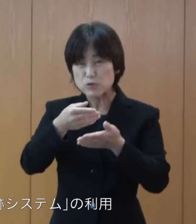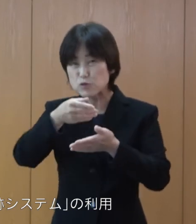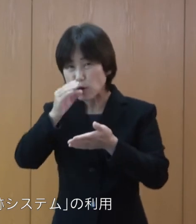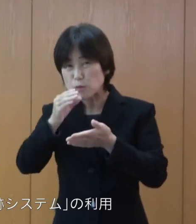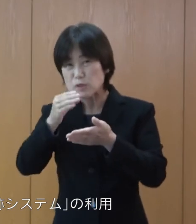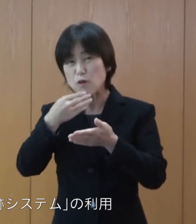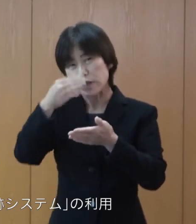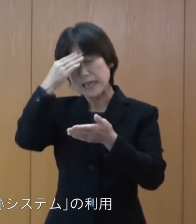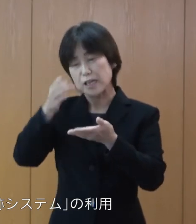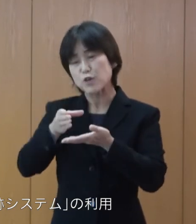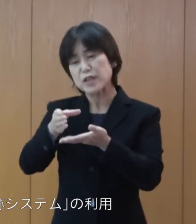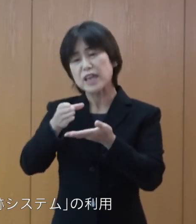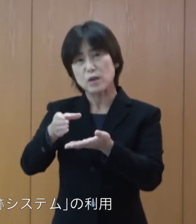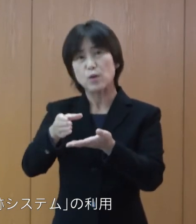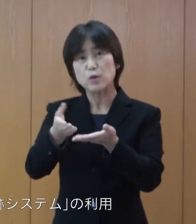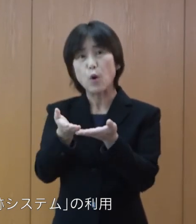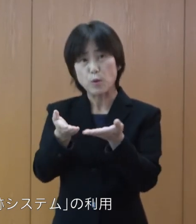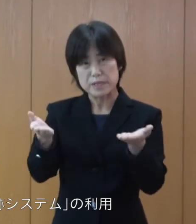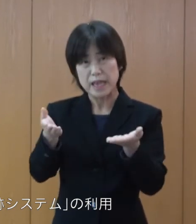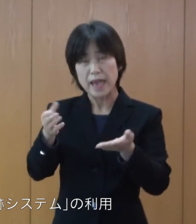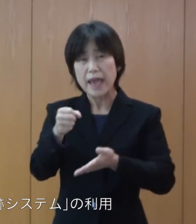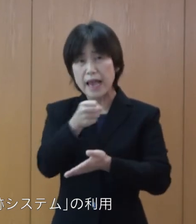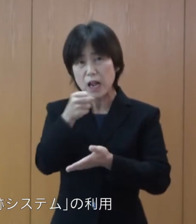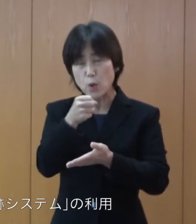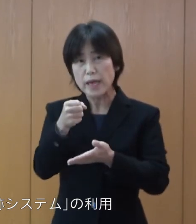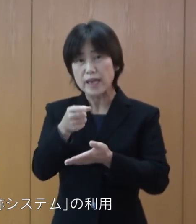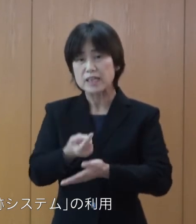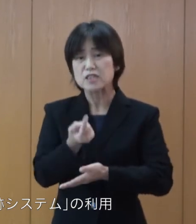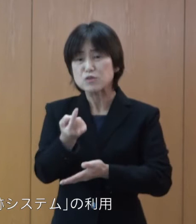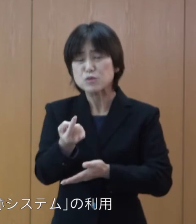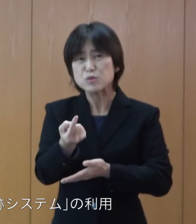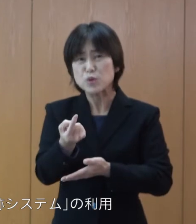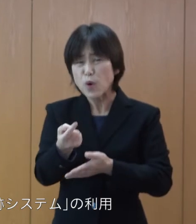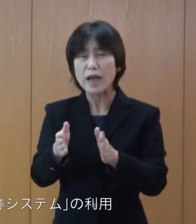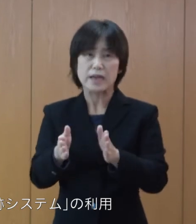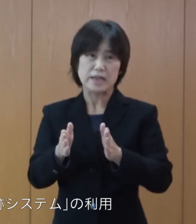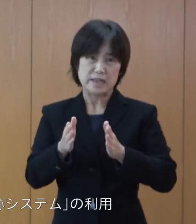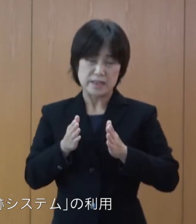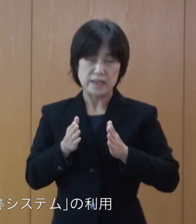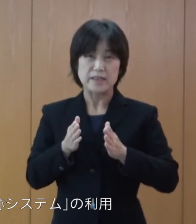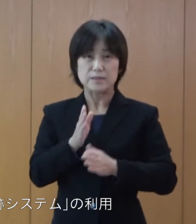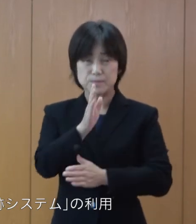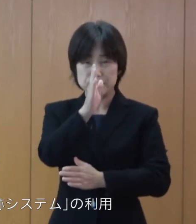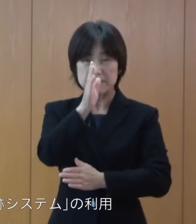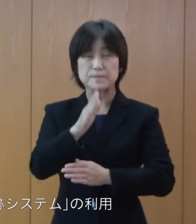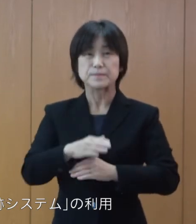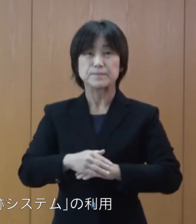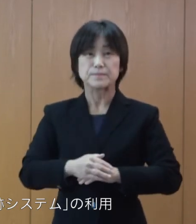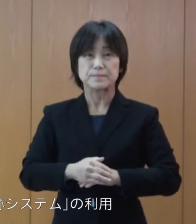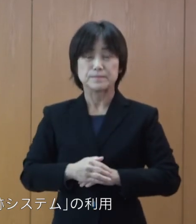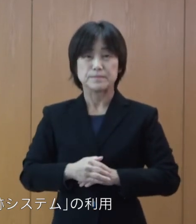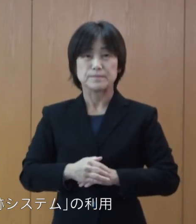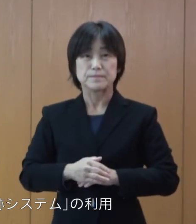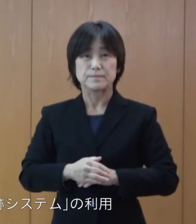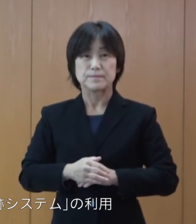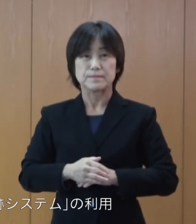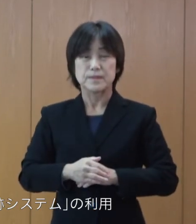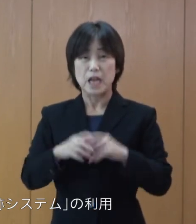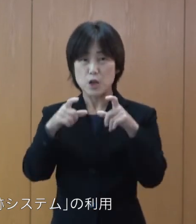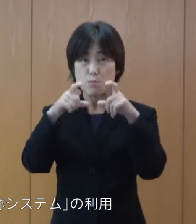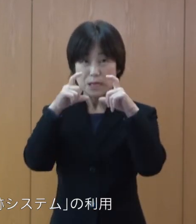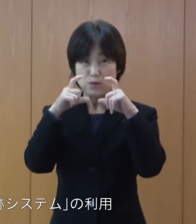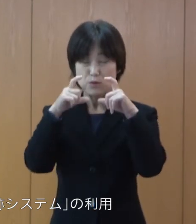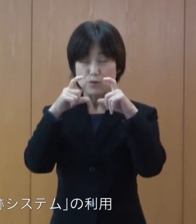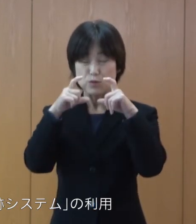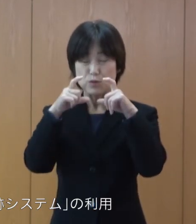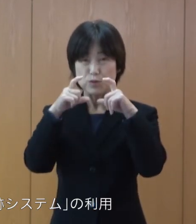供を行う飲食店、カラオケなどの利用は控えるようにお願いします。マスクの